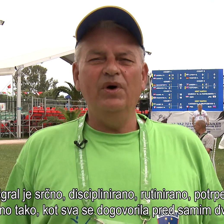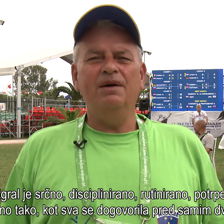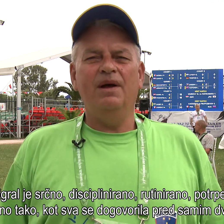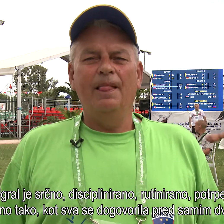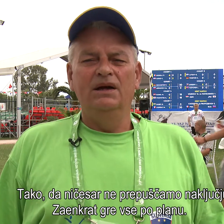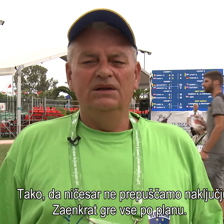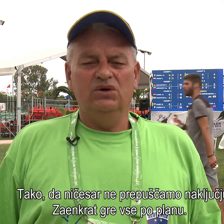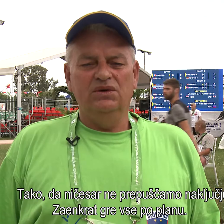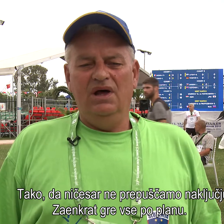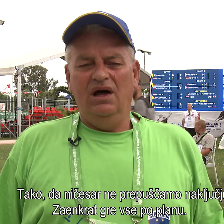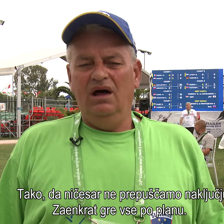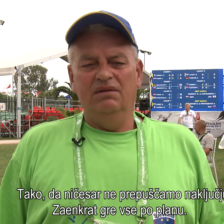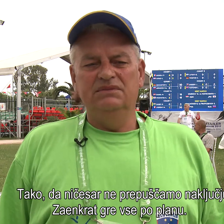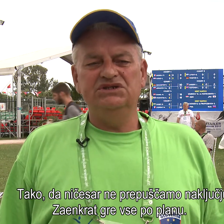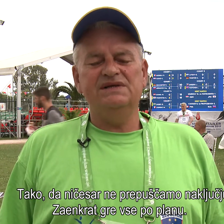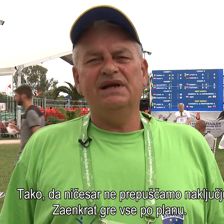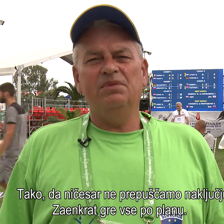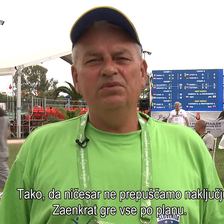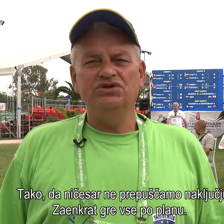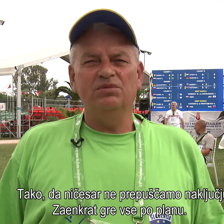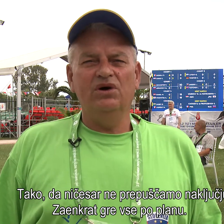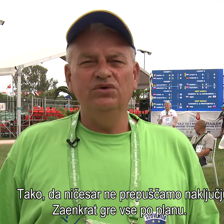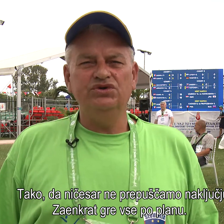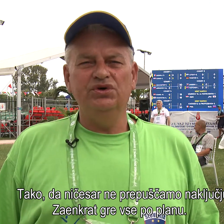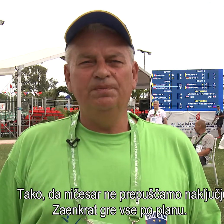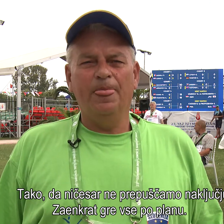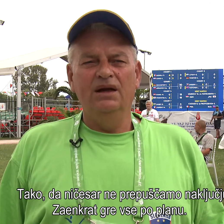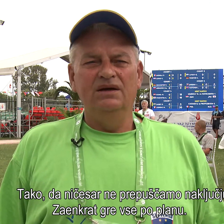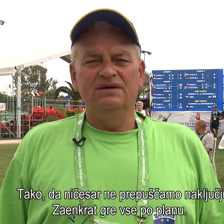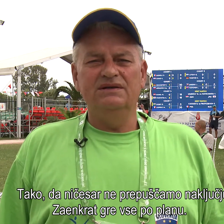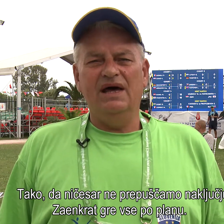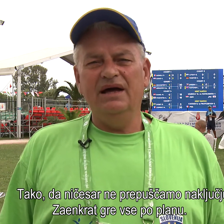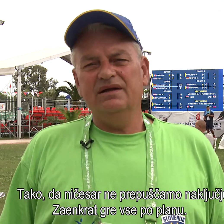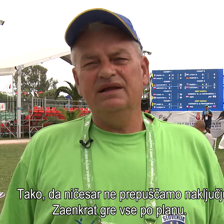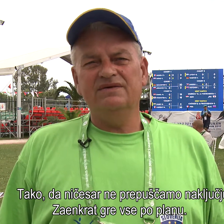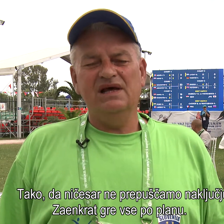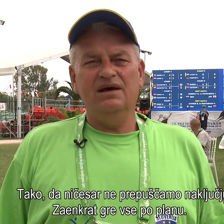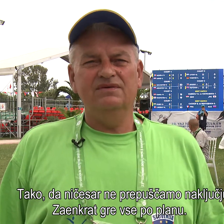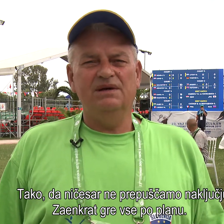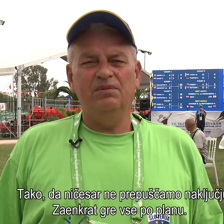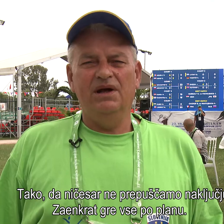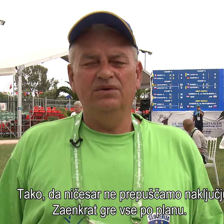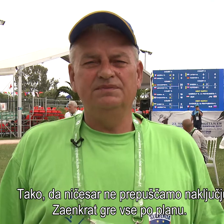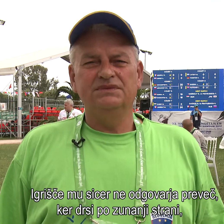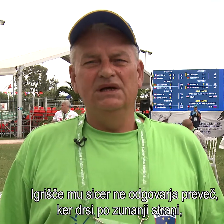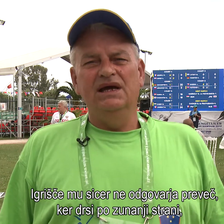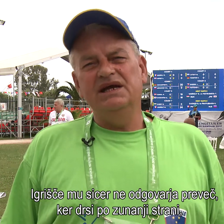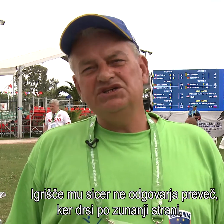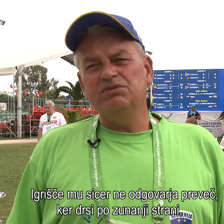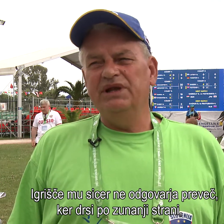dvobojem, tako da ničesar ne prepuščamo naključju, zaenkrat je vse po planu. Igrišče mu